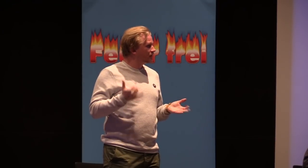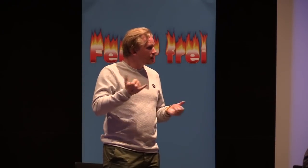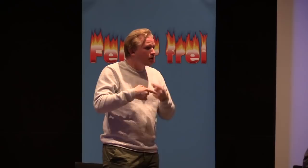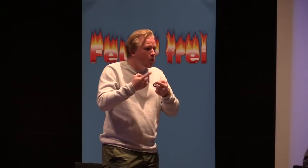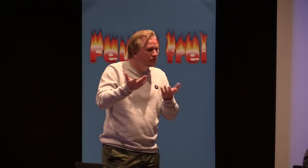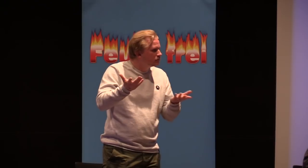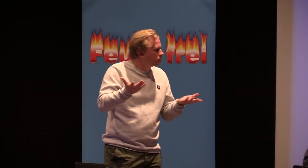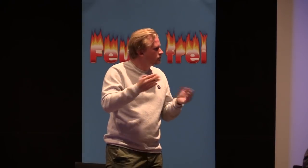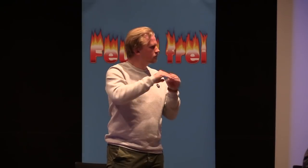alles abgegeben.